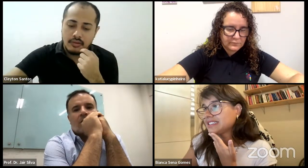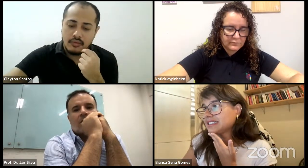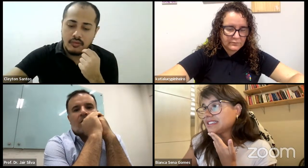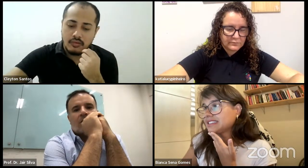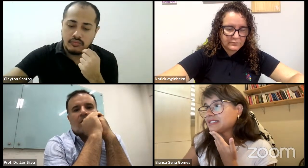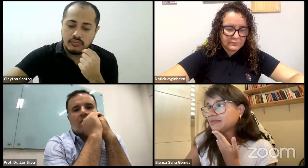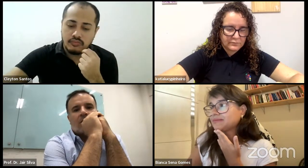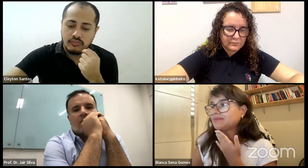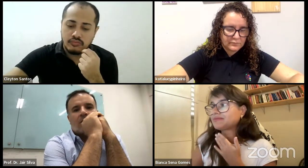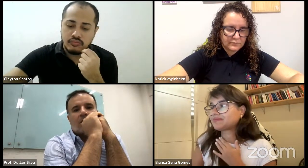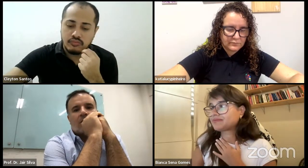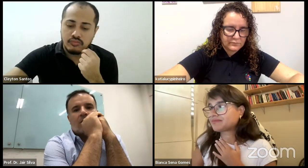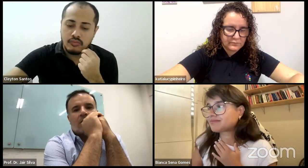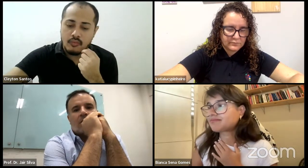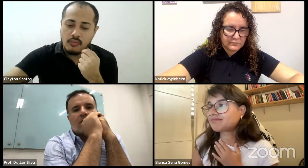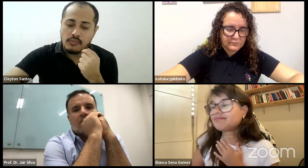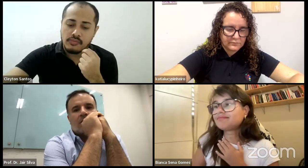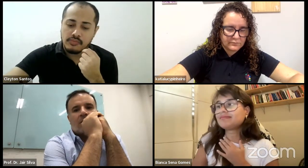conjunto com sua banca,